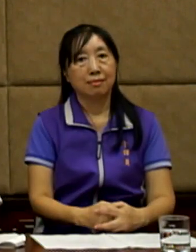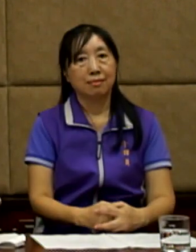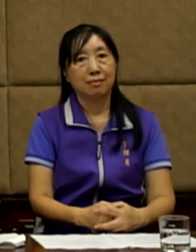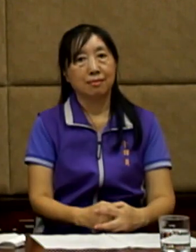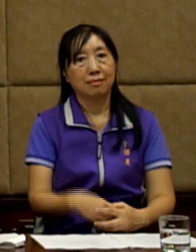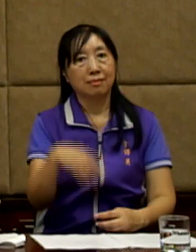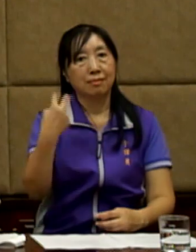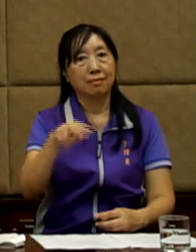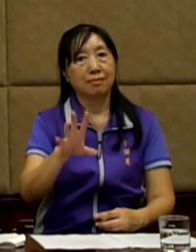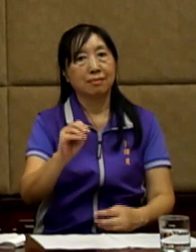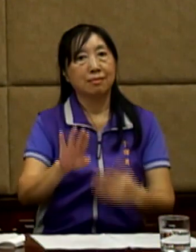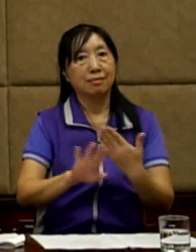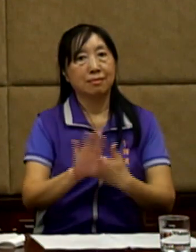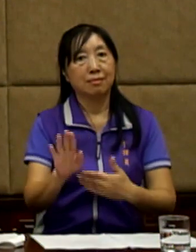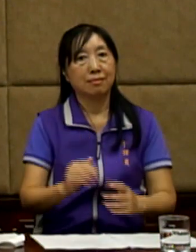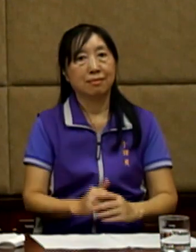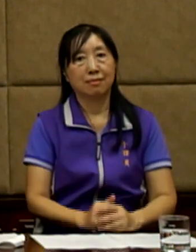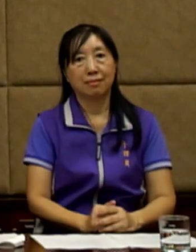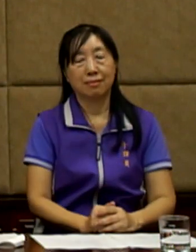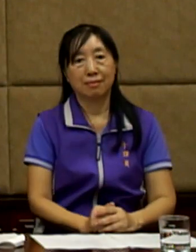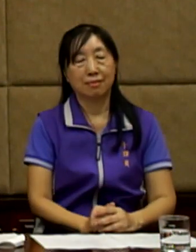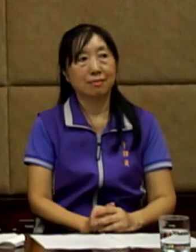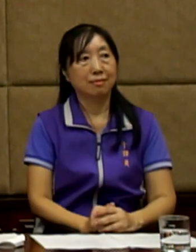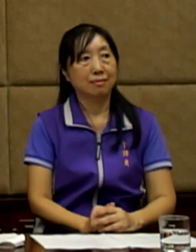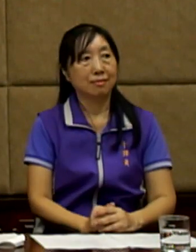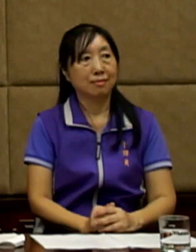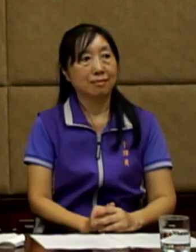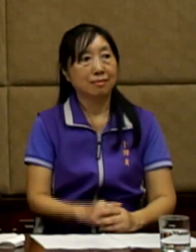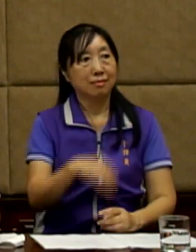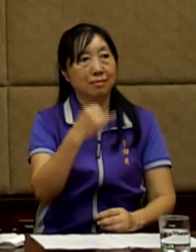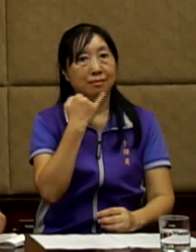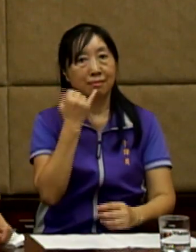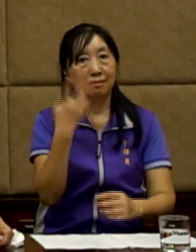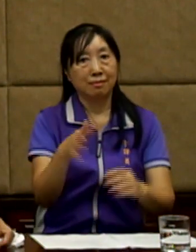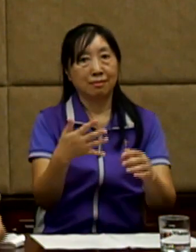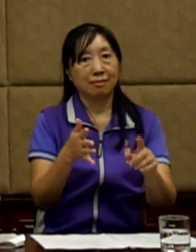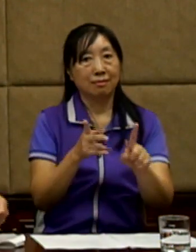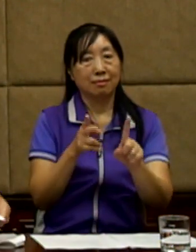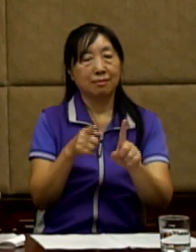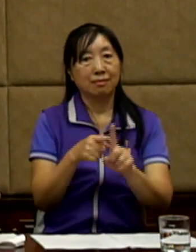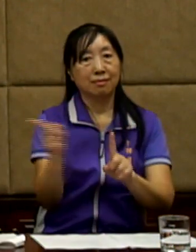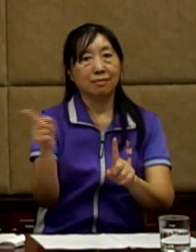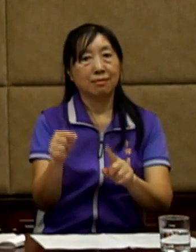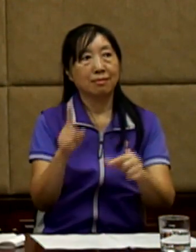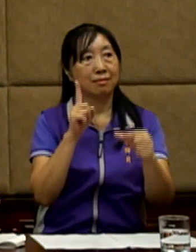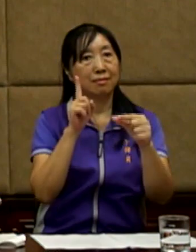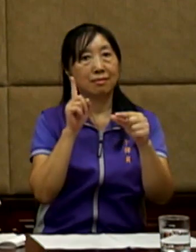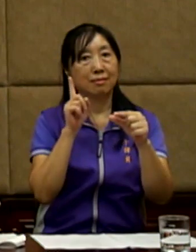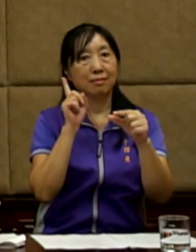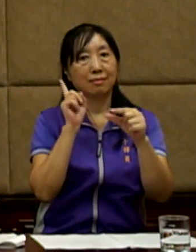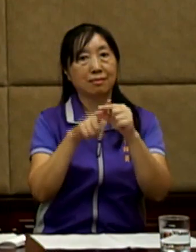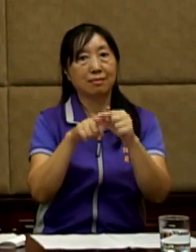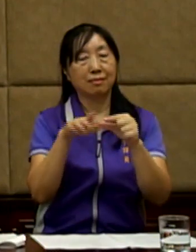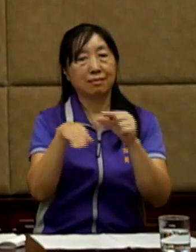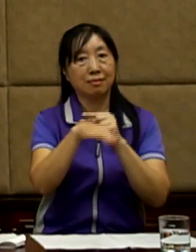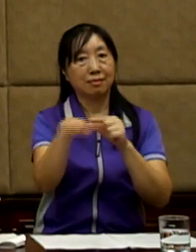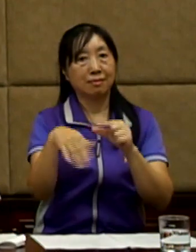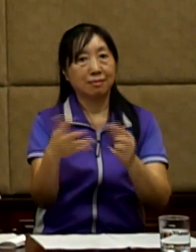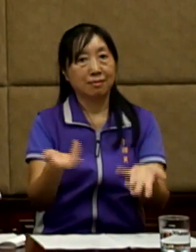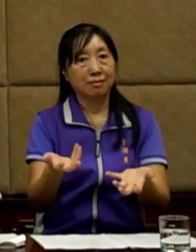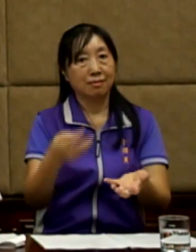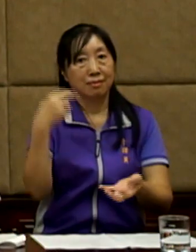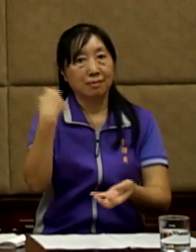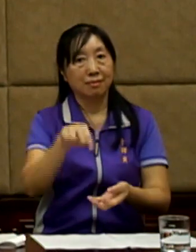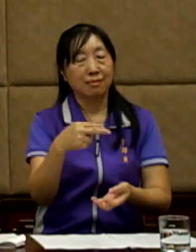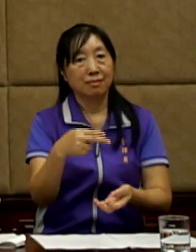好，还有没有其他的？ 可以问问其他问题。 好， 中广案在重审